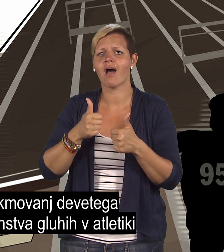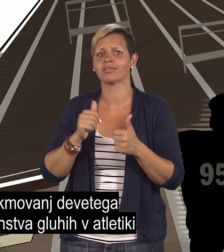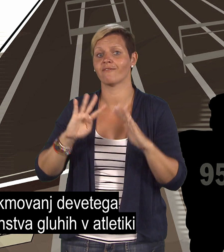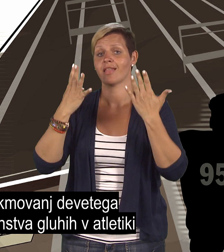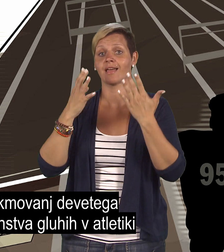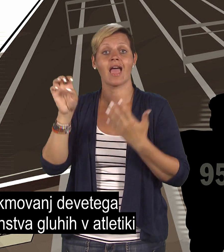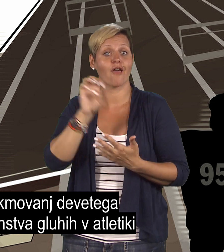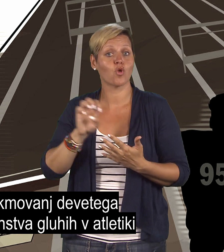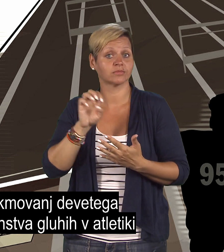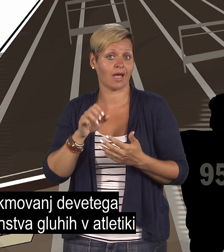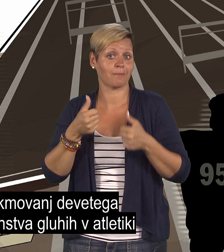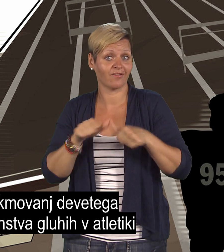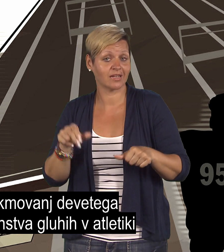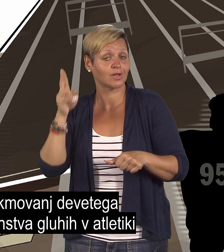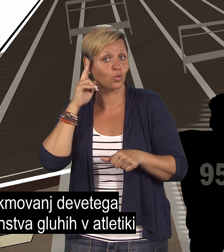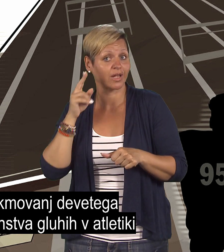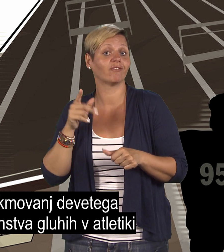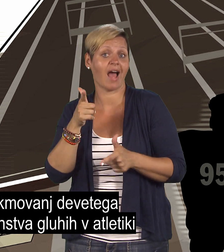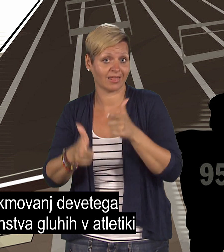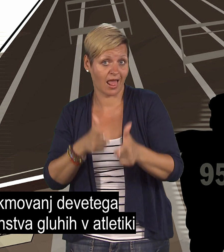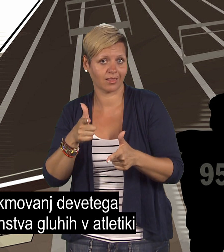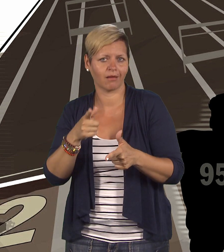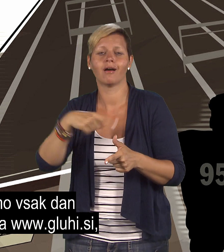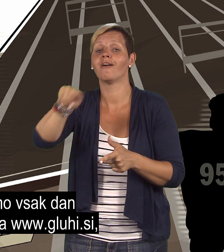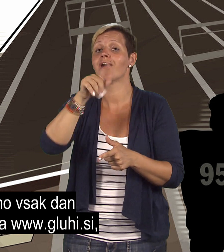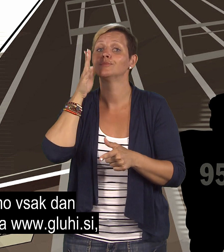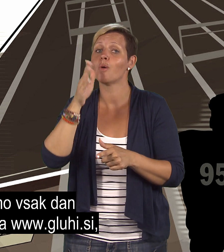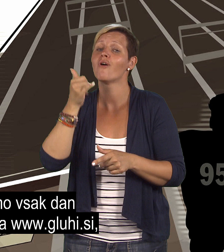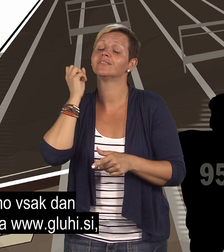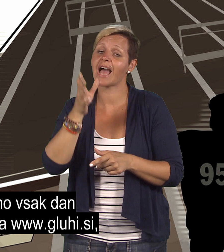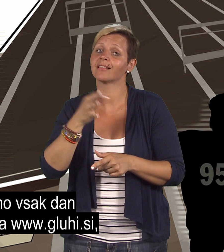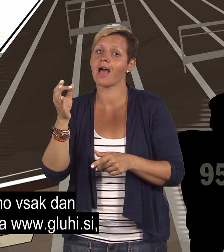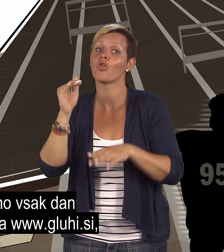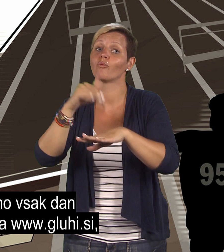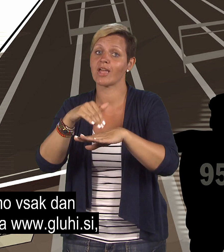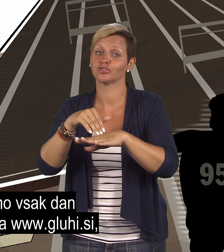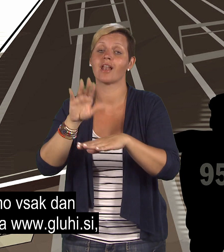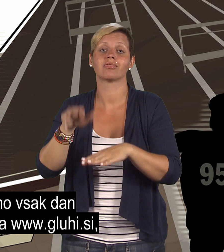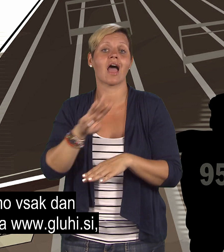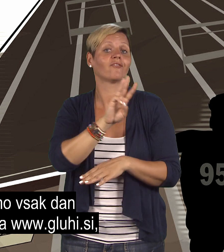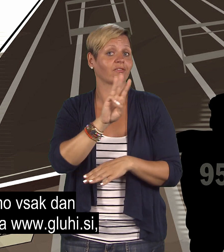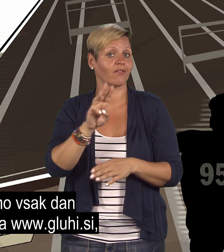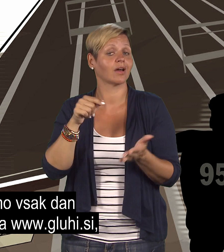tekmovanja 9. Evropskega prvenstva gluhih v atletiki vas bomo vsak dan obveščali na